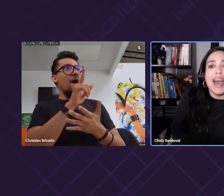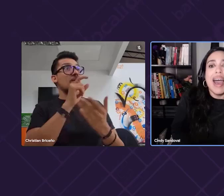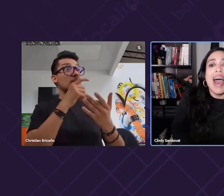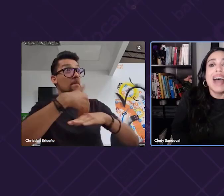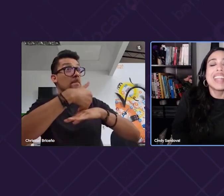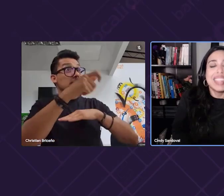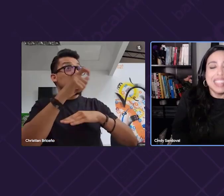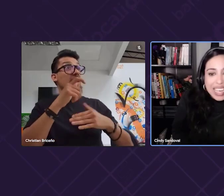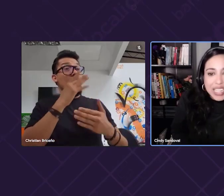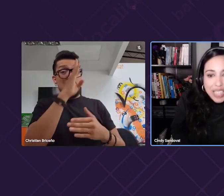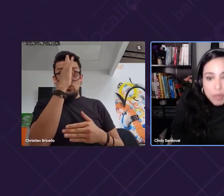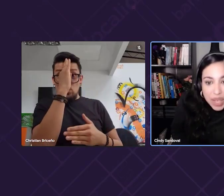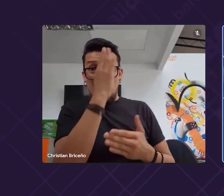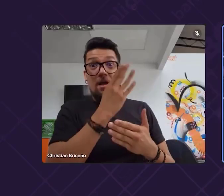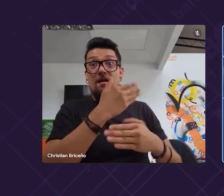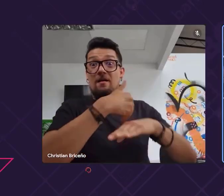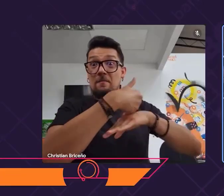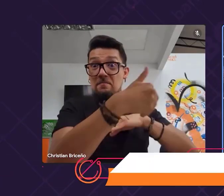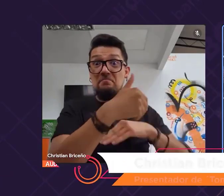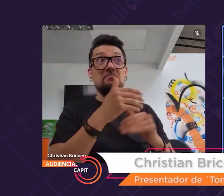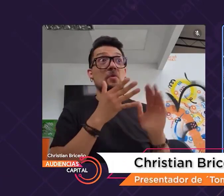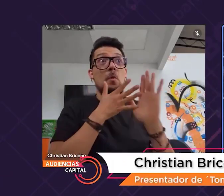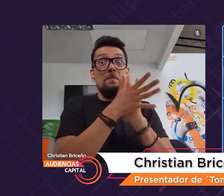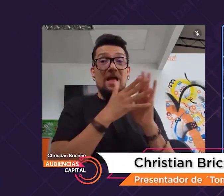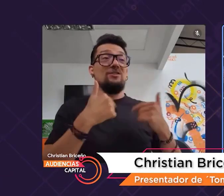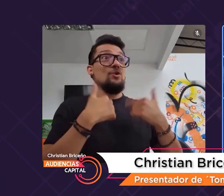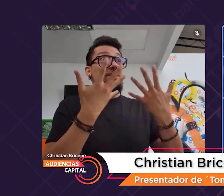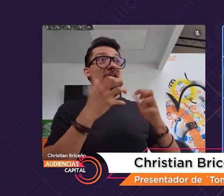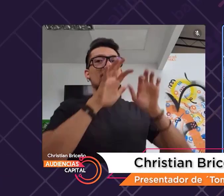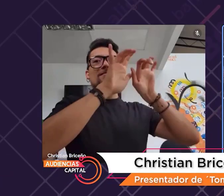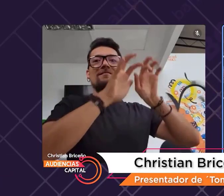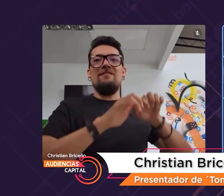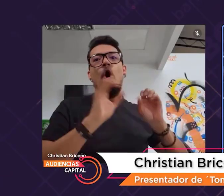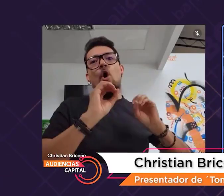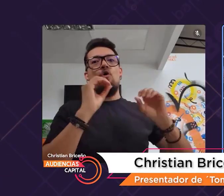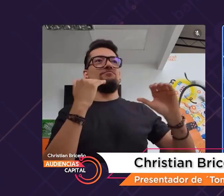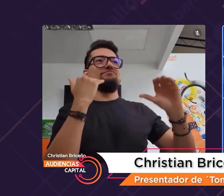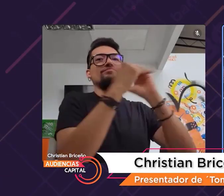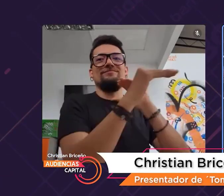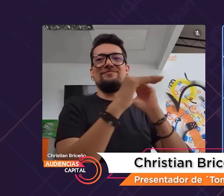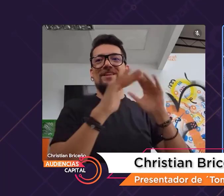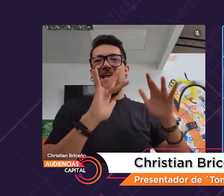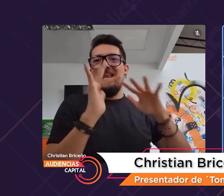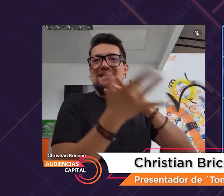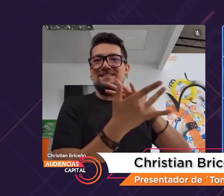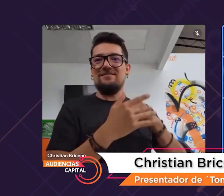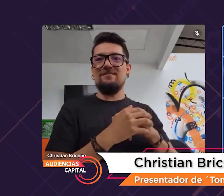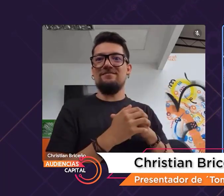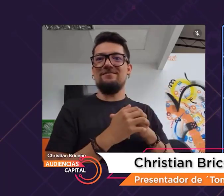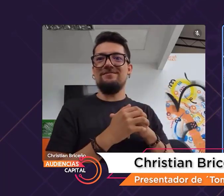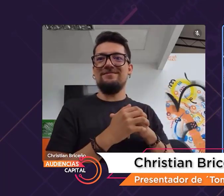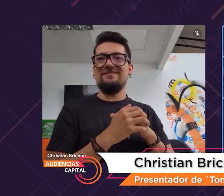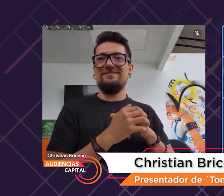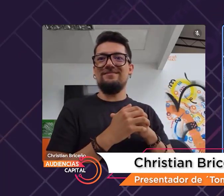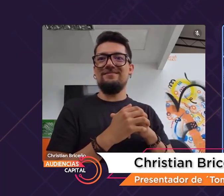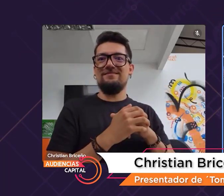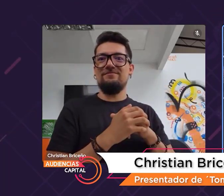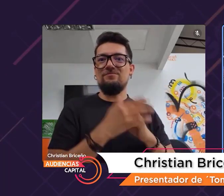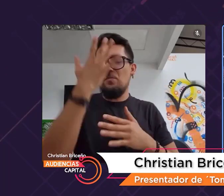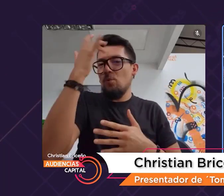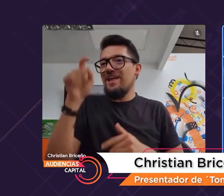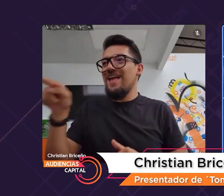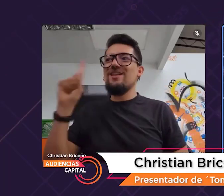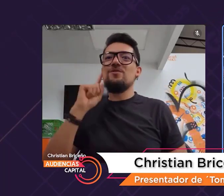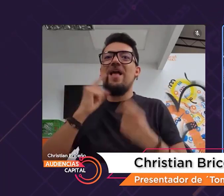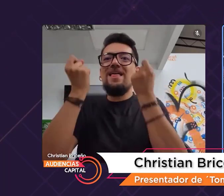los va a atender también si tienen alguna duda, si tienen alguna queja, van a ser atendidos directamente por una